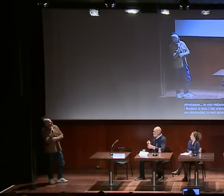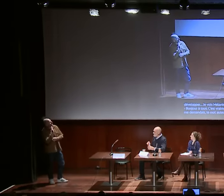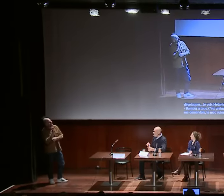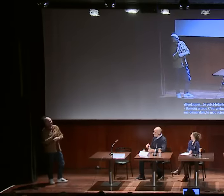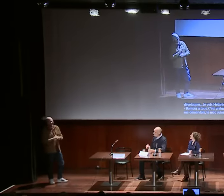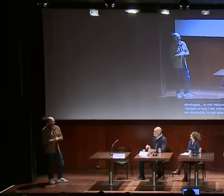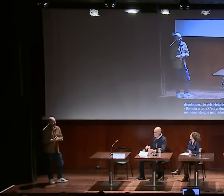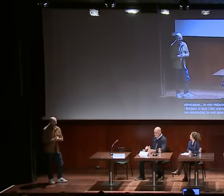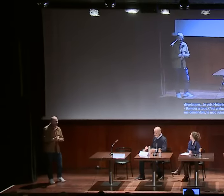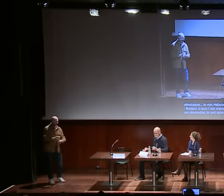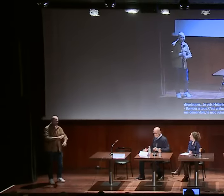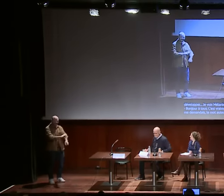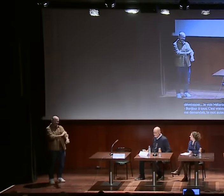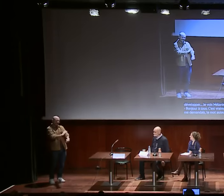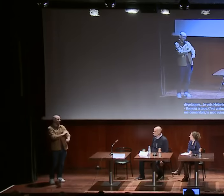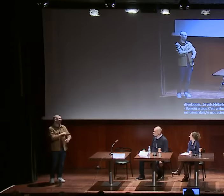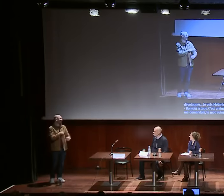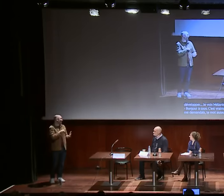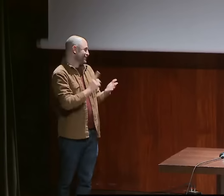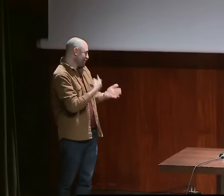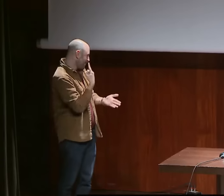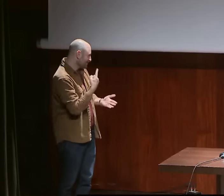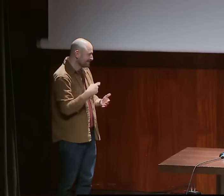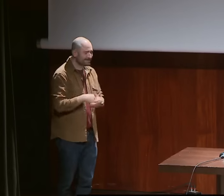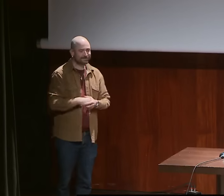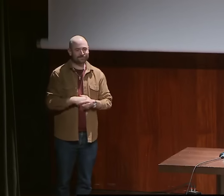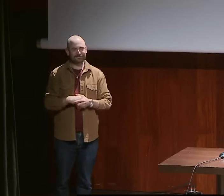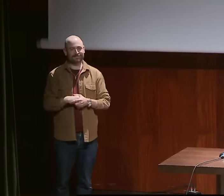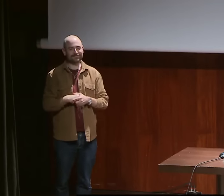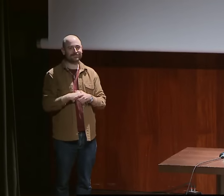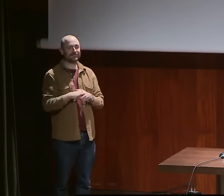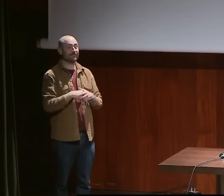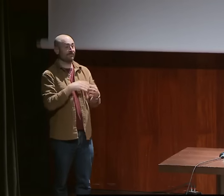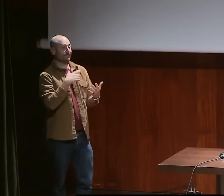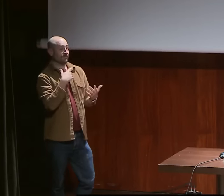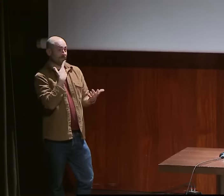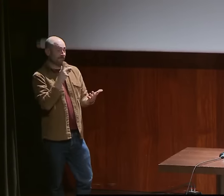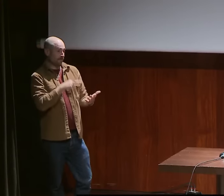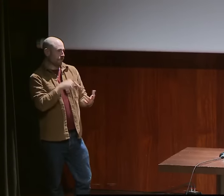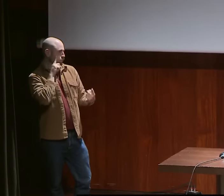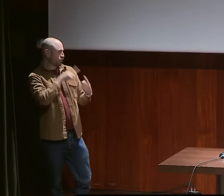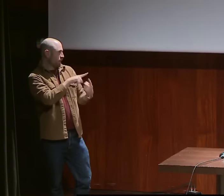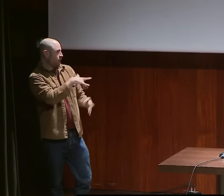On recadre, voilà. Je recommence donc.